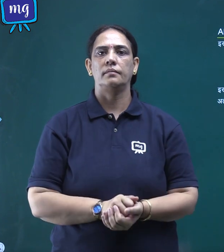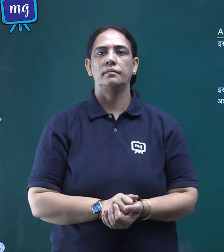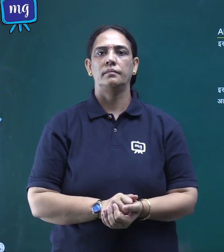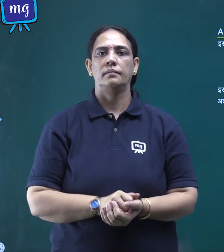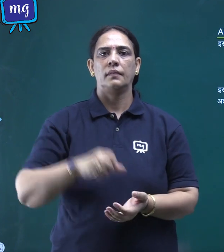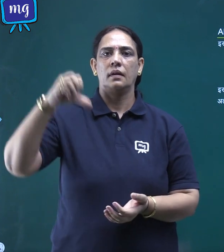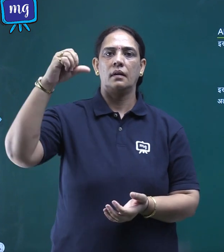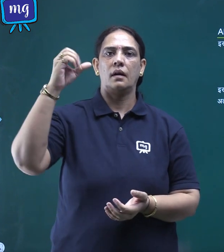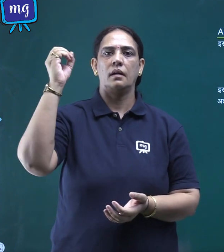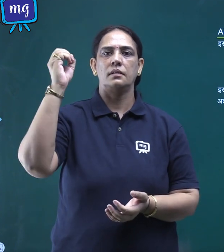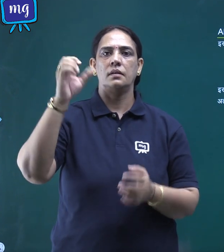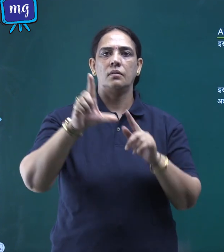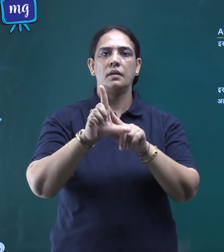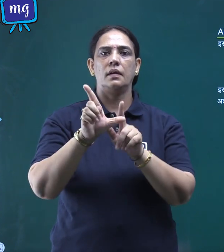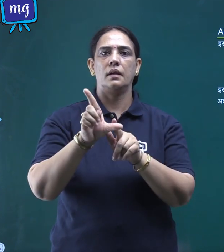90 डिग्री